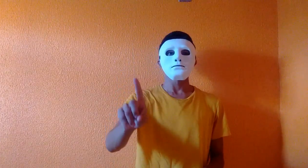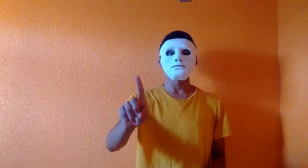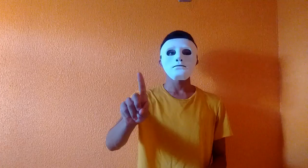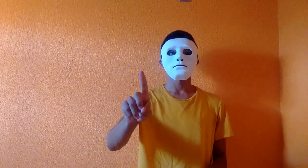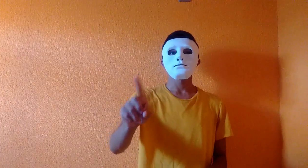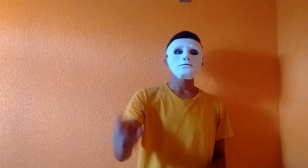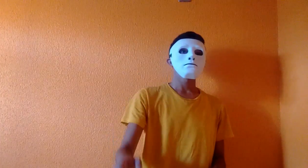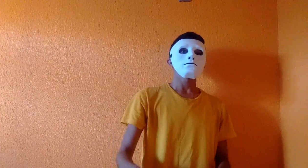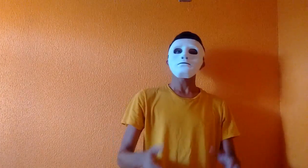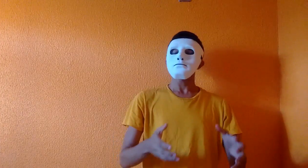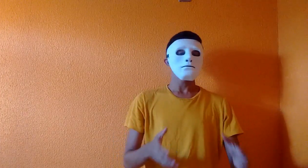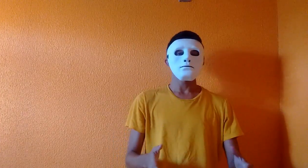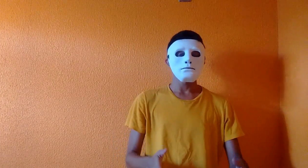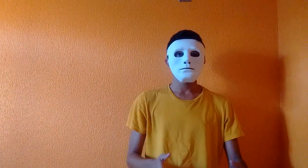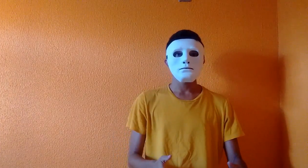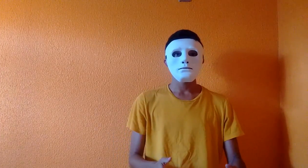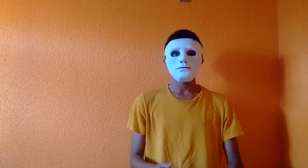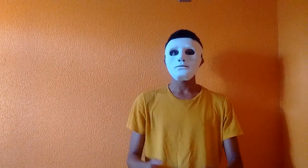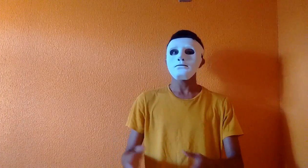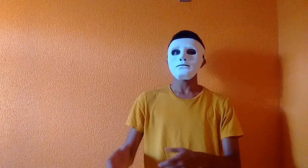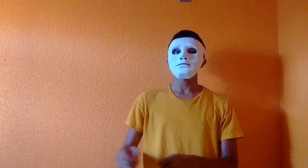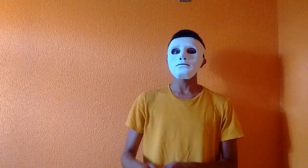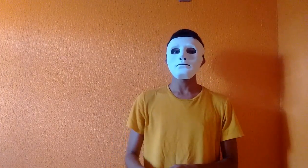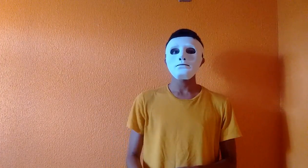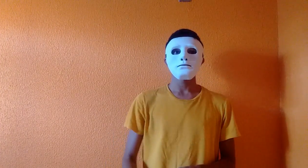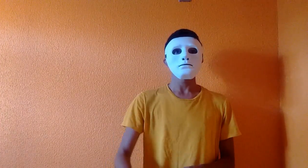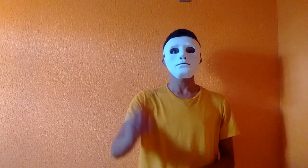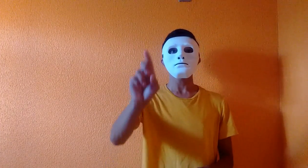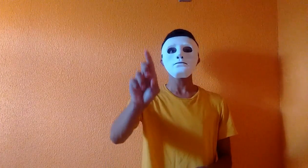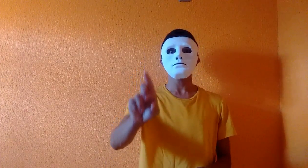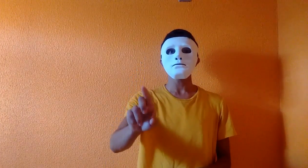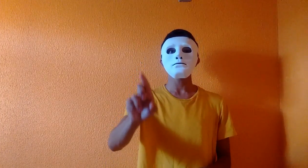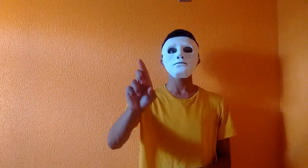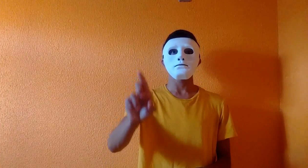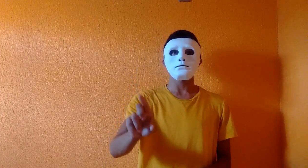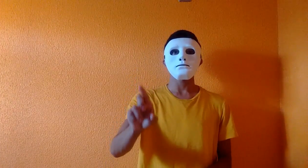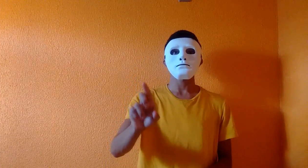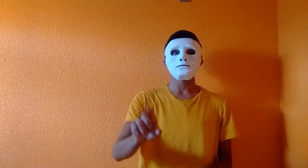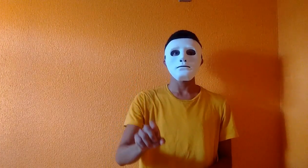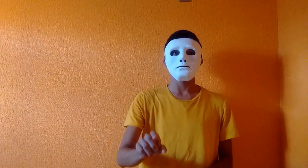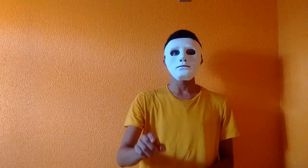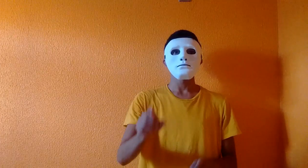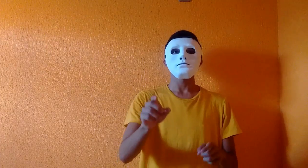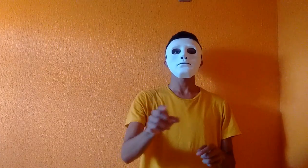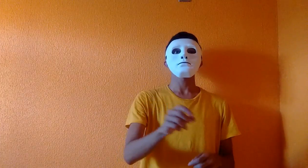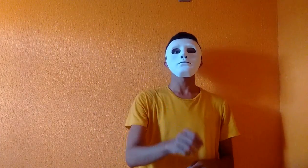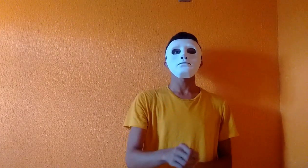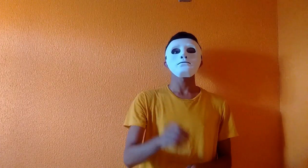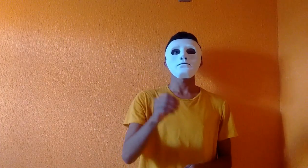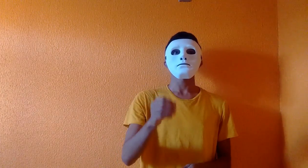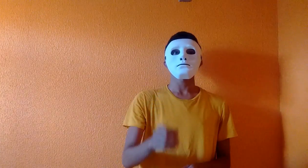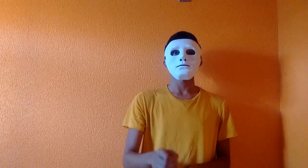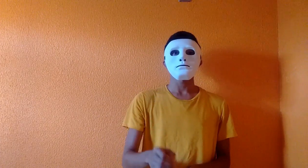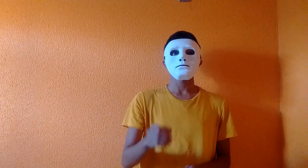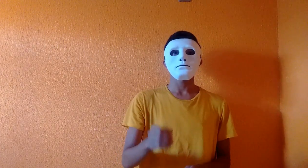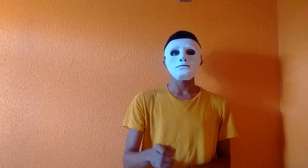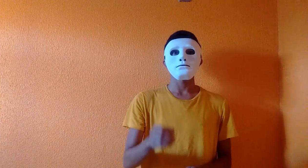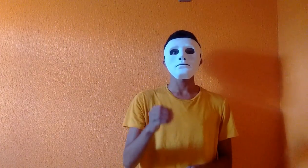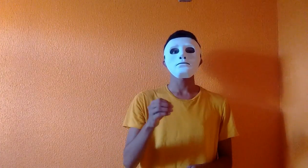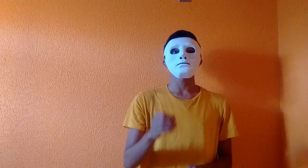Carnes. Espetinhos, churrasquinhos, sanduíches de carne assada podem conter a bactéria